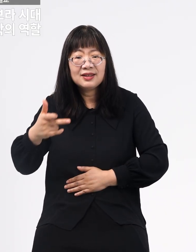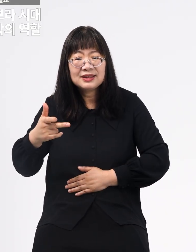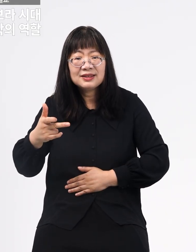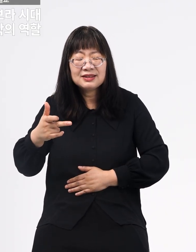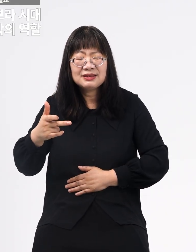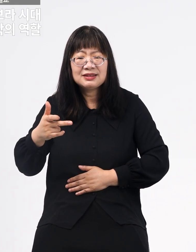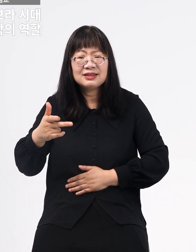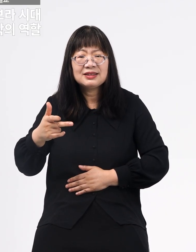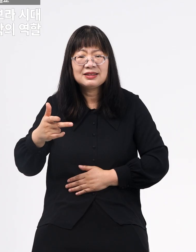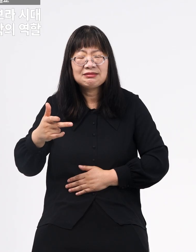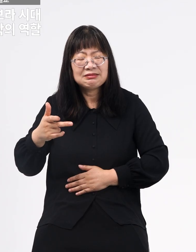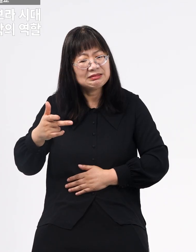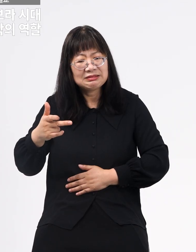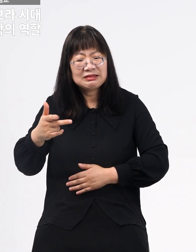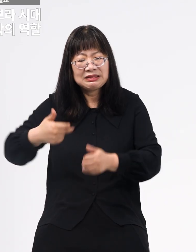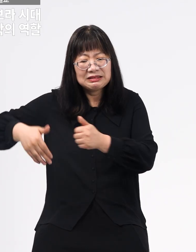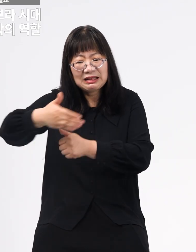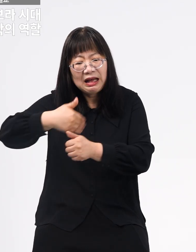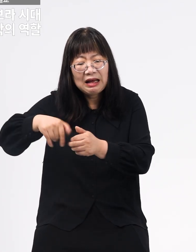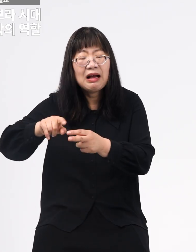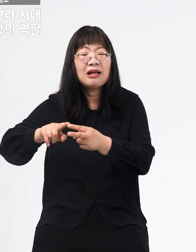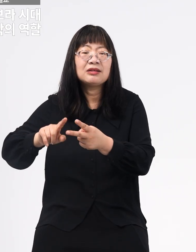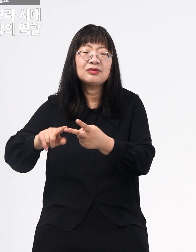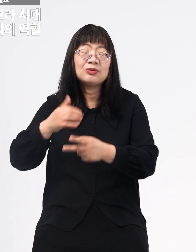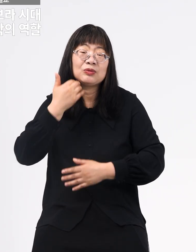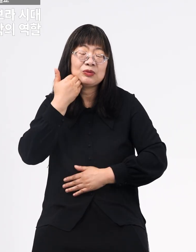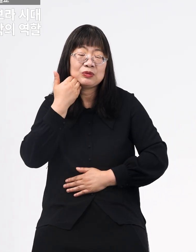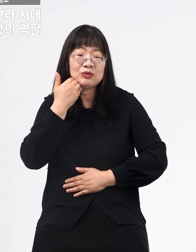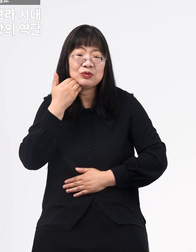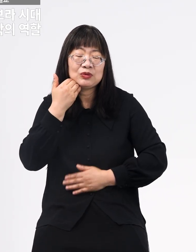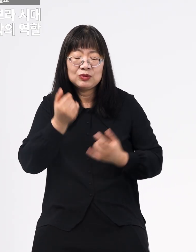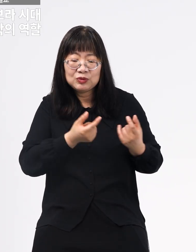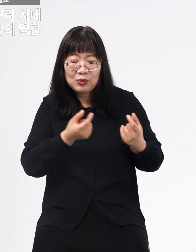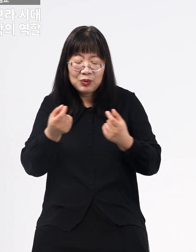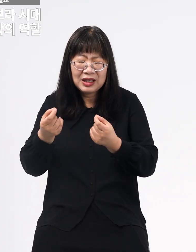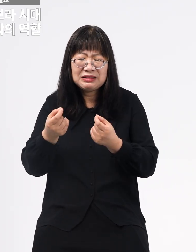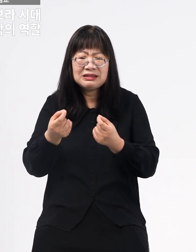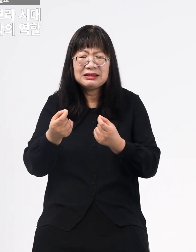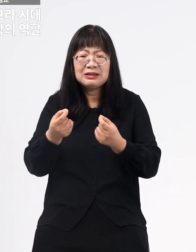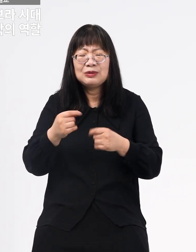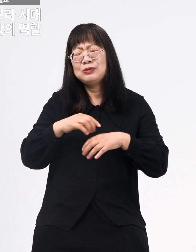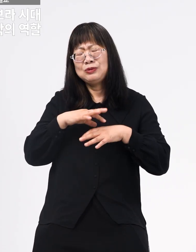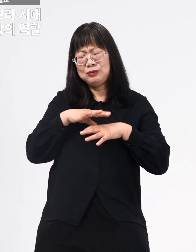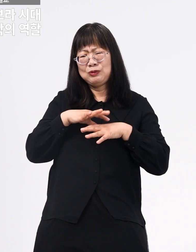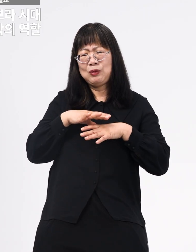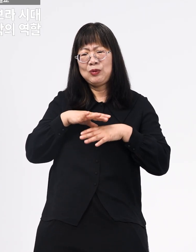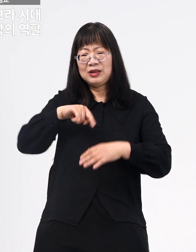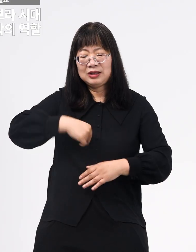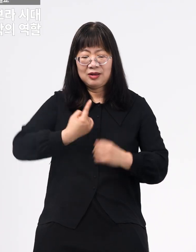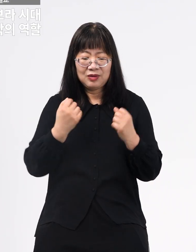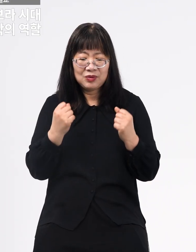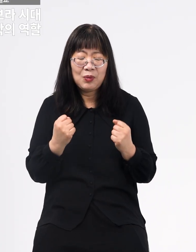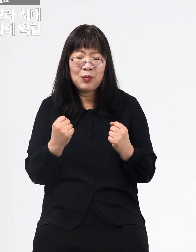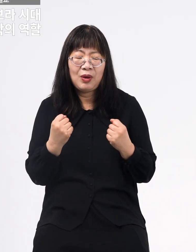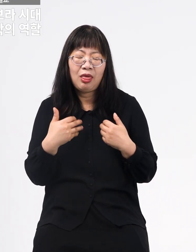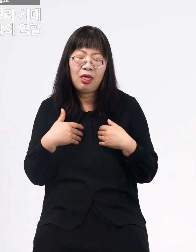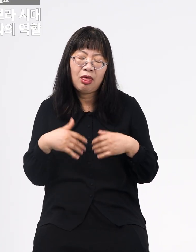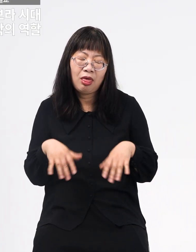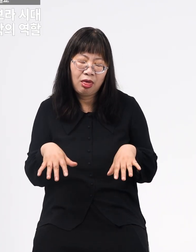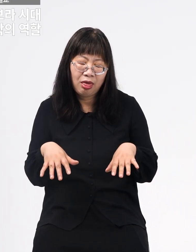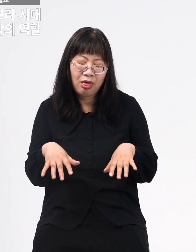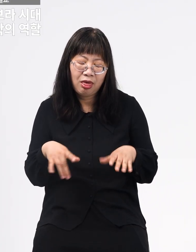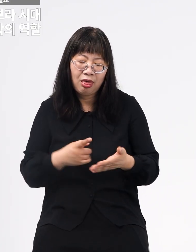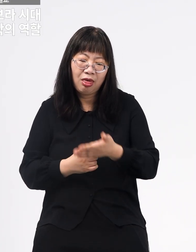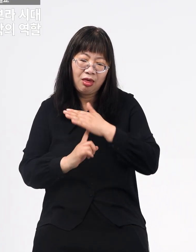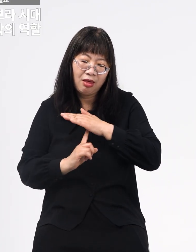쓰나미 같은 조류이든 누구나 그 앞에 떨고 있고 자기 존재가 무기력하게